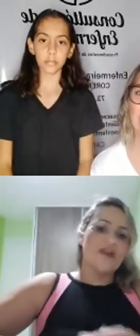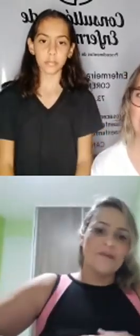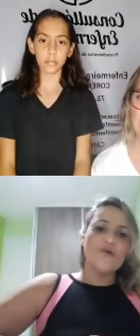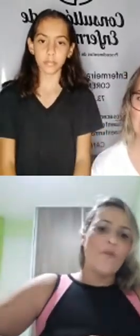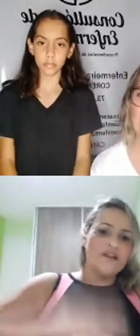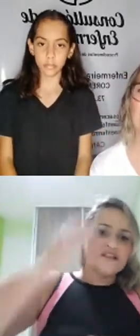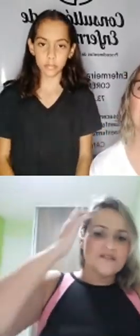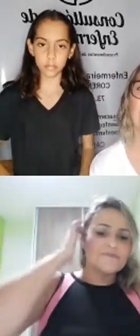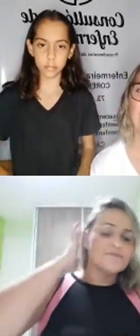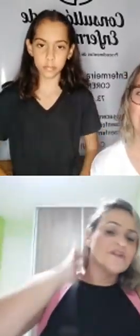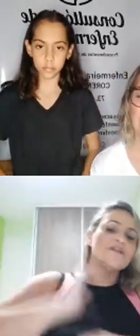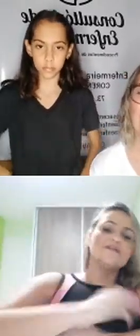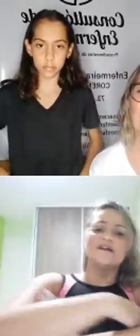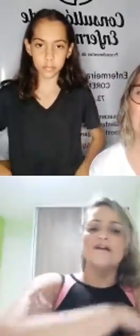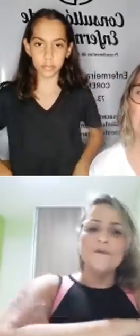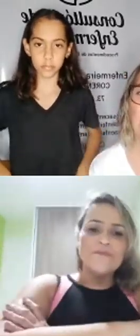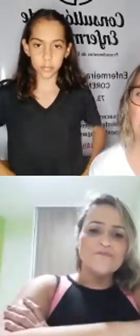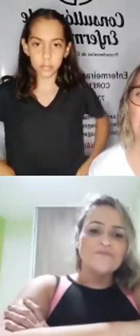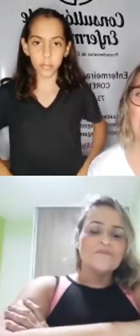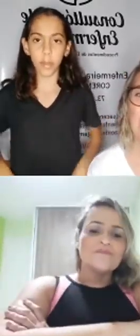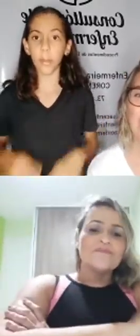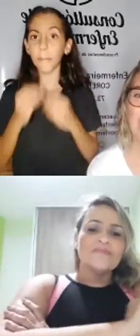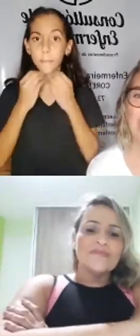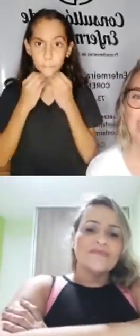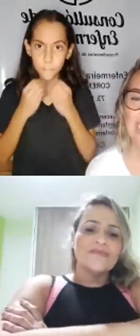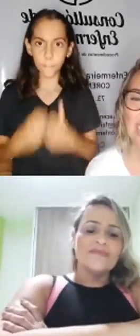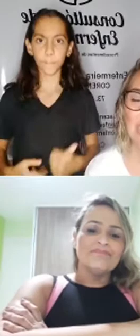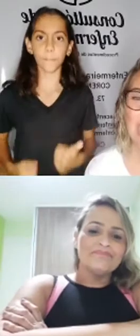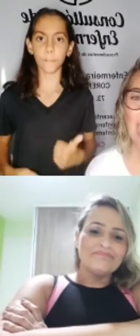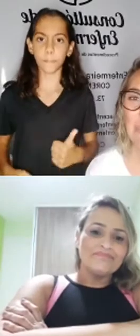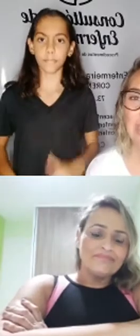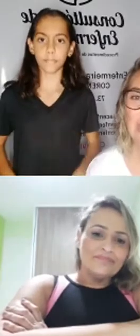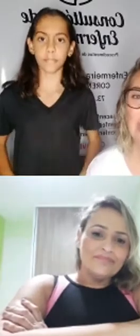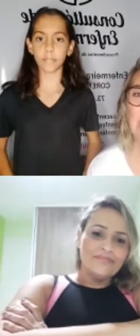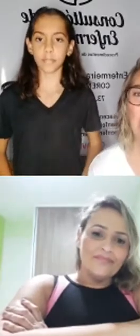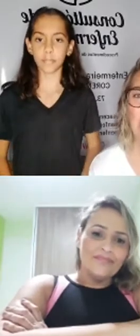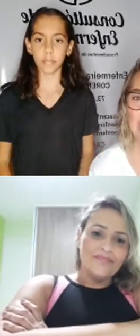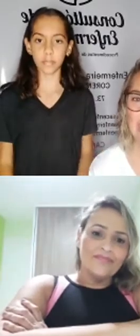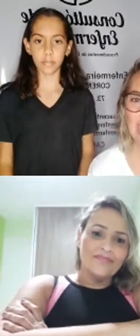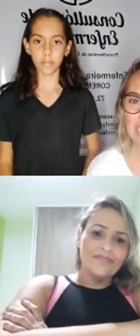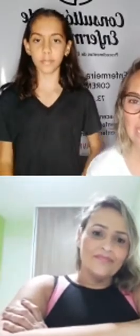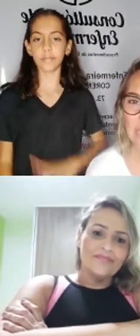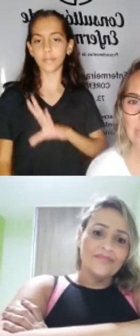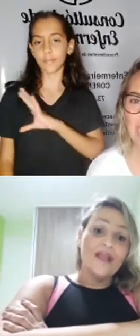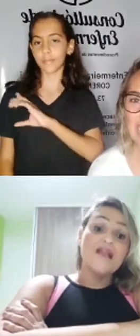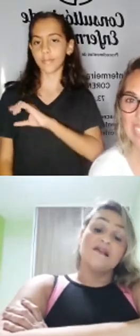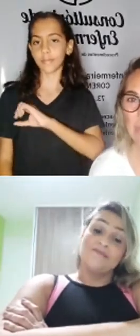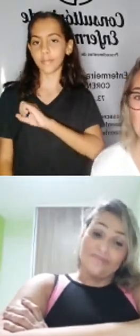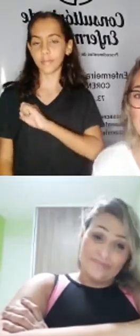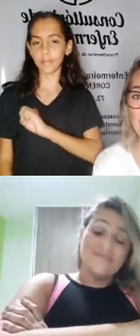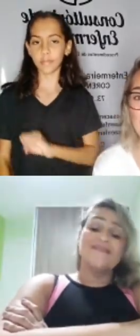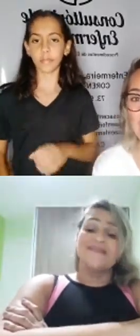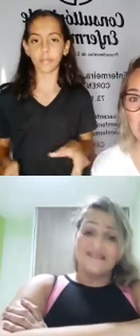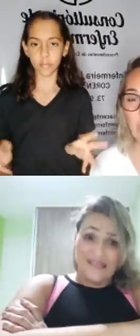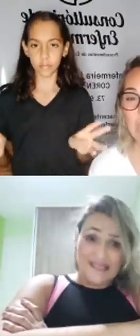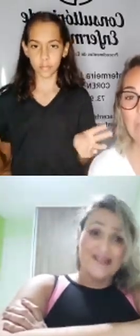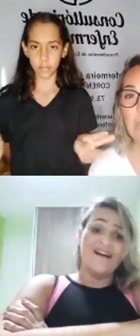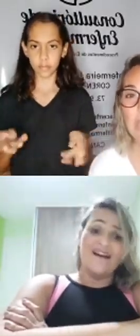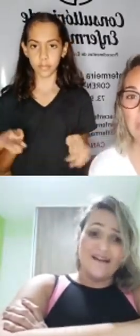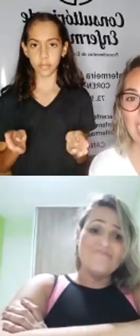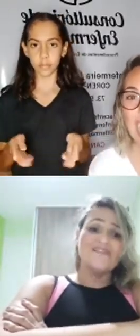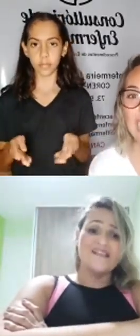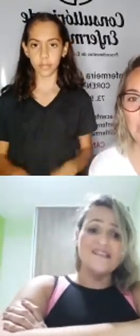tempo que habitualmente. Né? Ah, que Então, bom. E eles devem estar amando esse momento, né, doutora? Essa mudança de